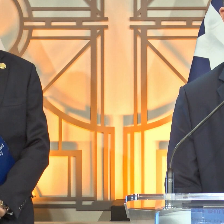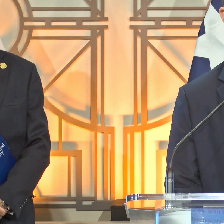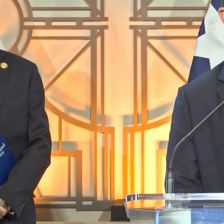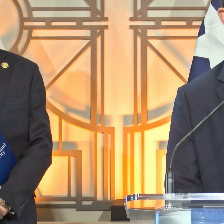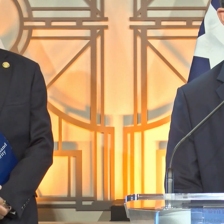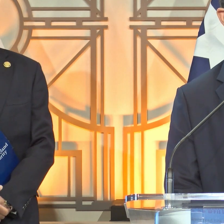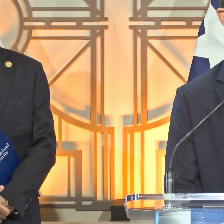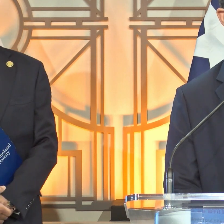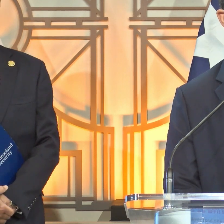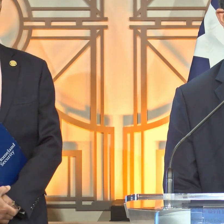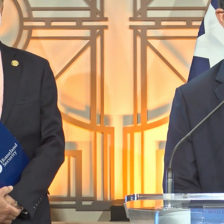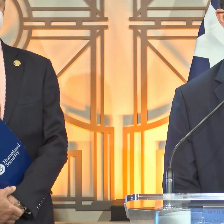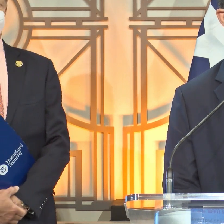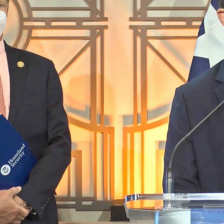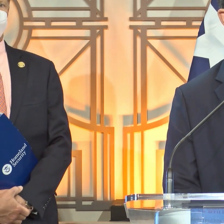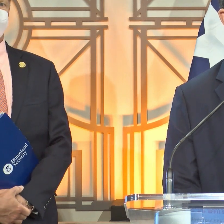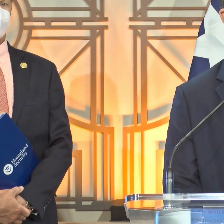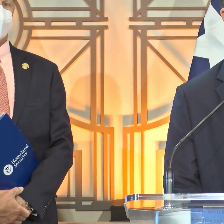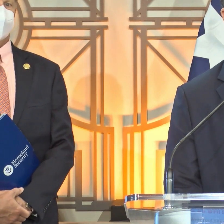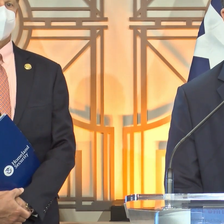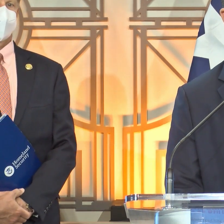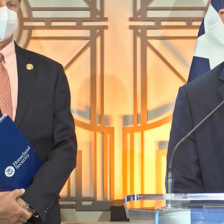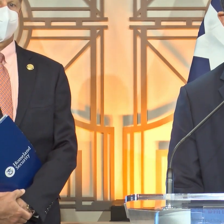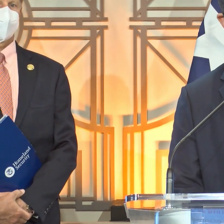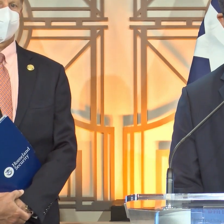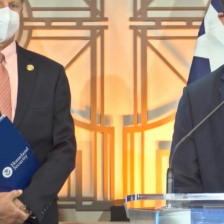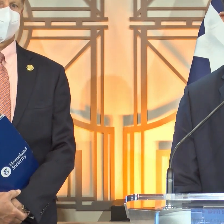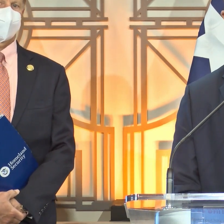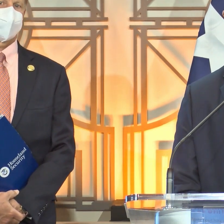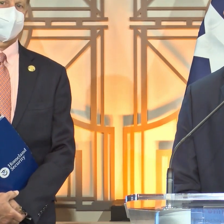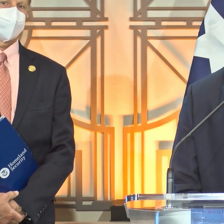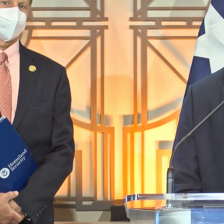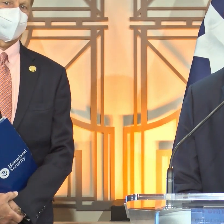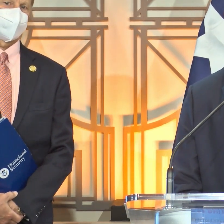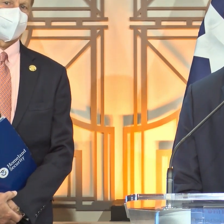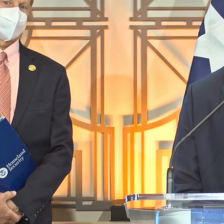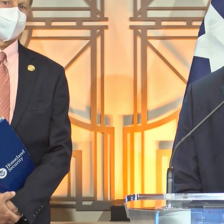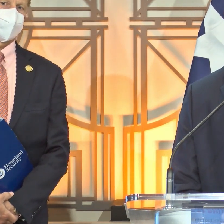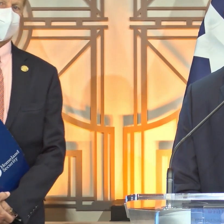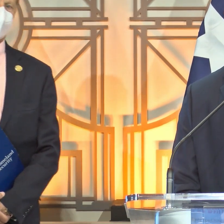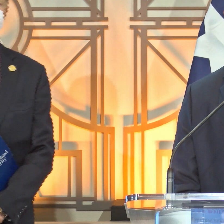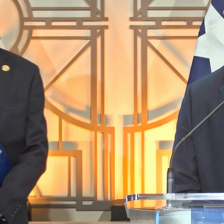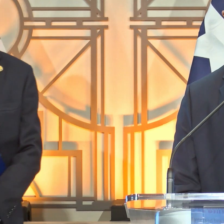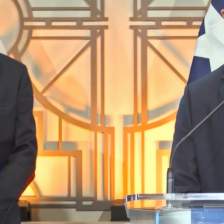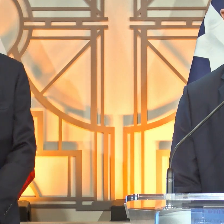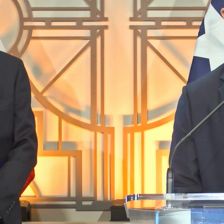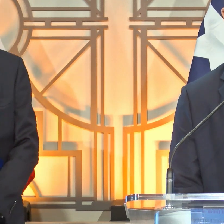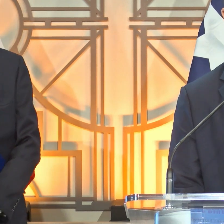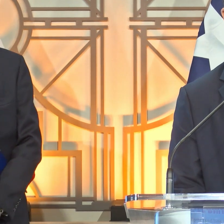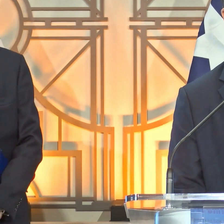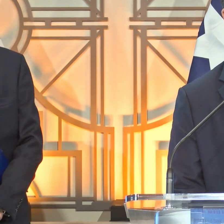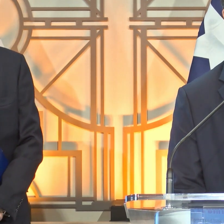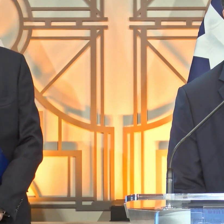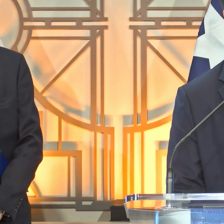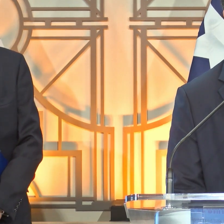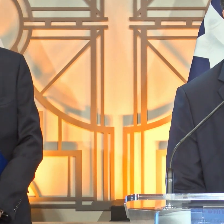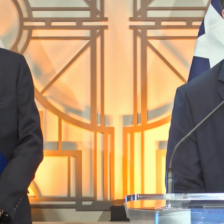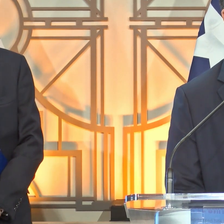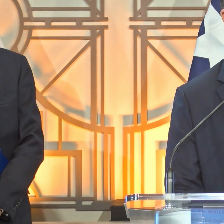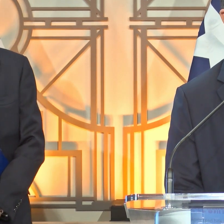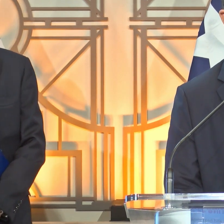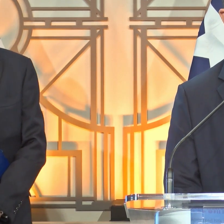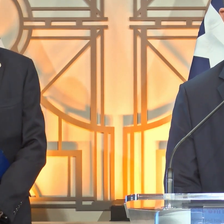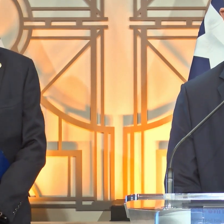un poco complicada este año en tratando de abrir los centros comunitarios en la misma manera que lo hicimos el